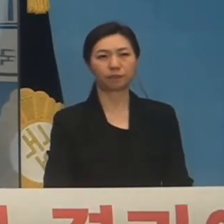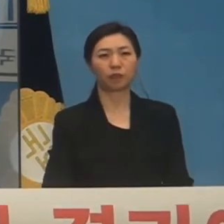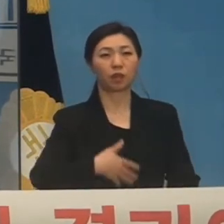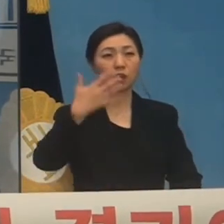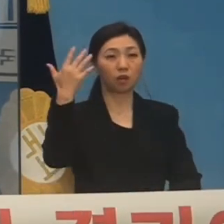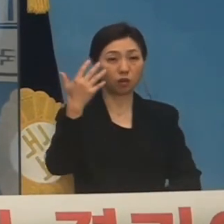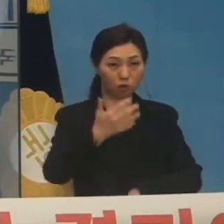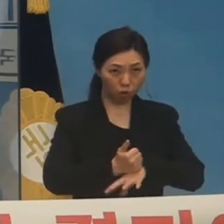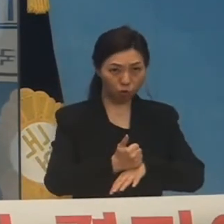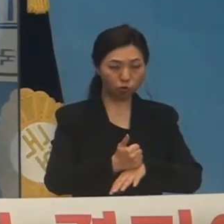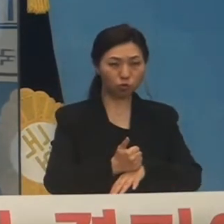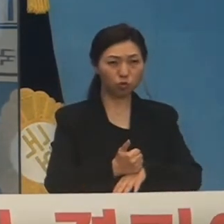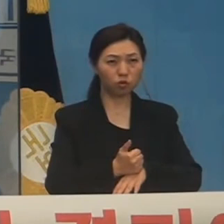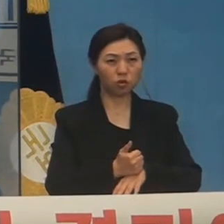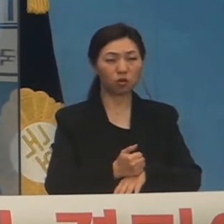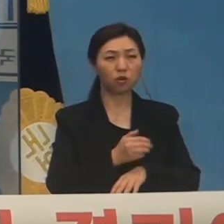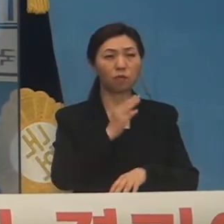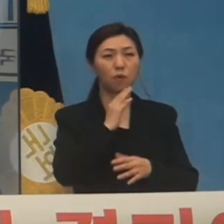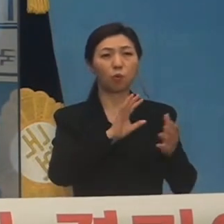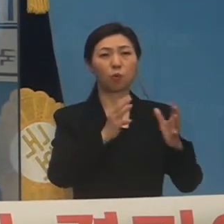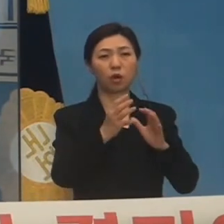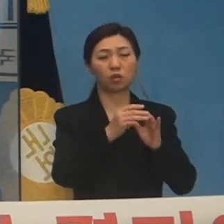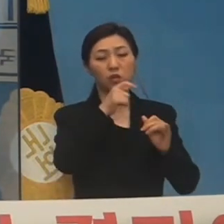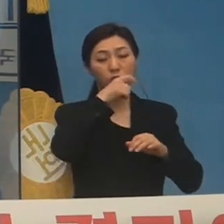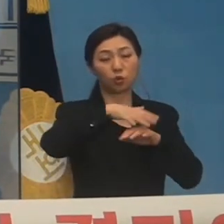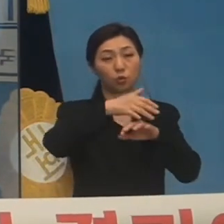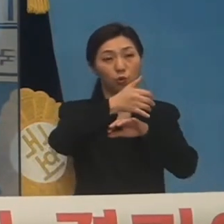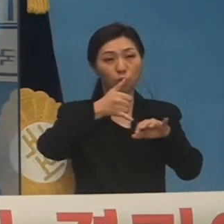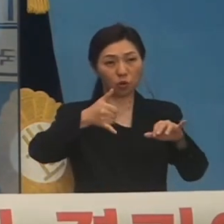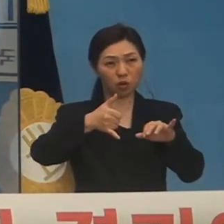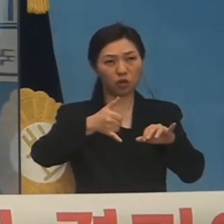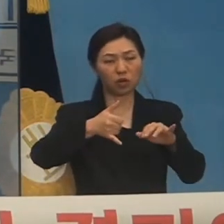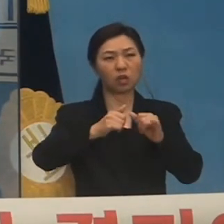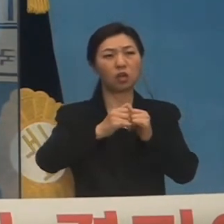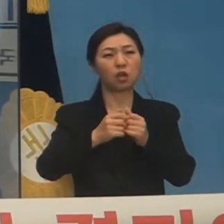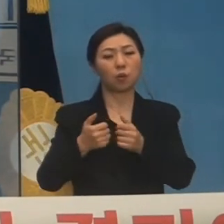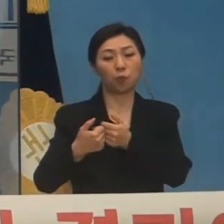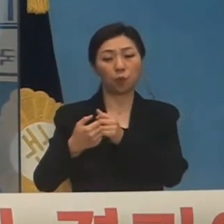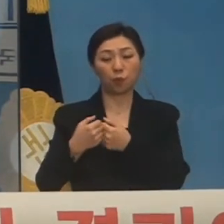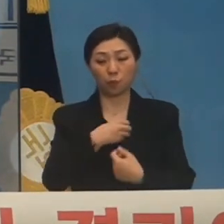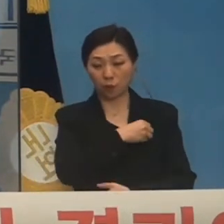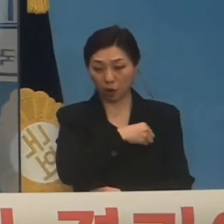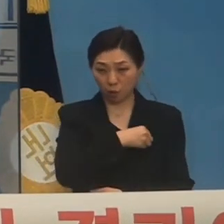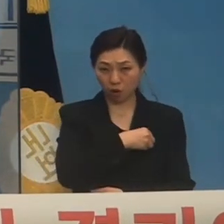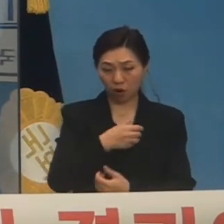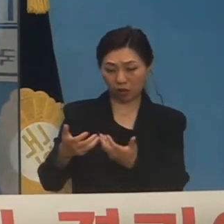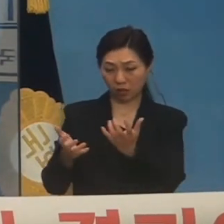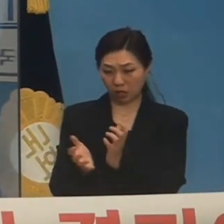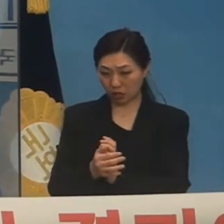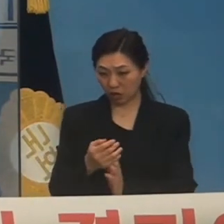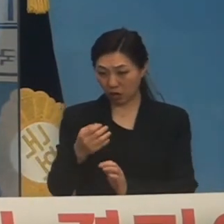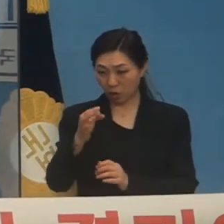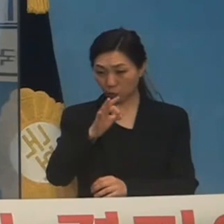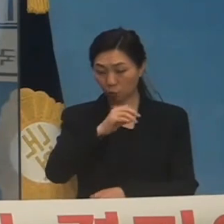결국 본회 및 동료 농어민단체를 통해 낙찰 가격을 확인한 결과